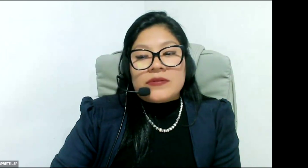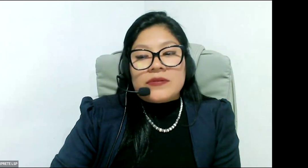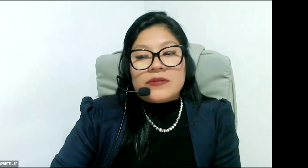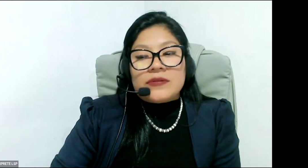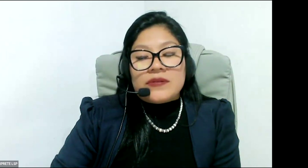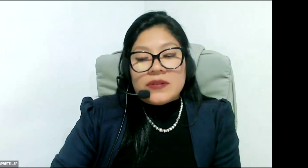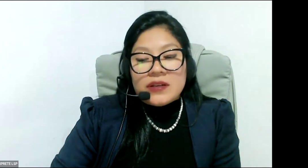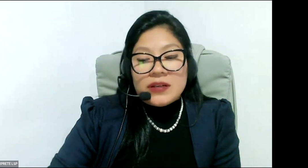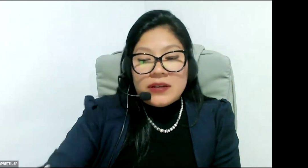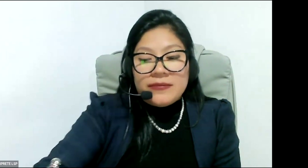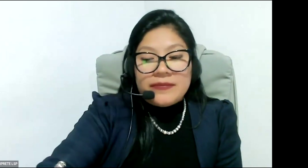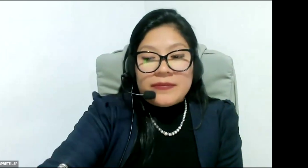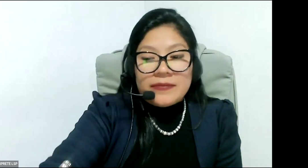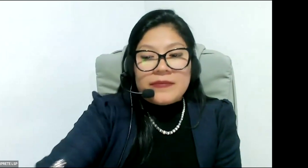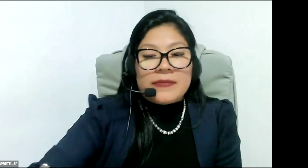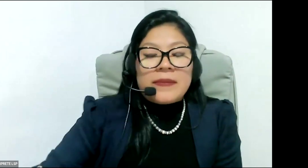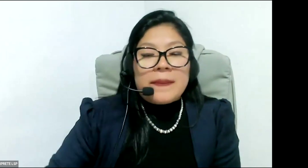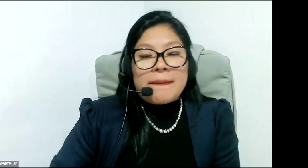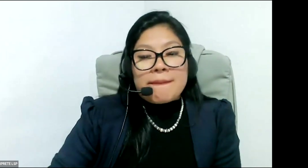Dios aá